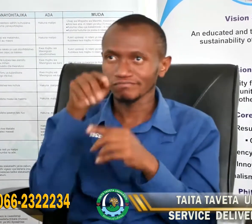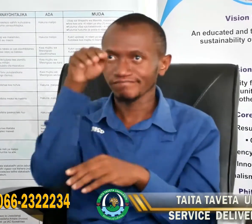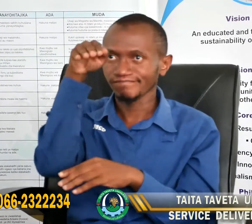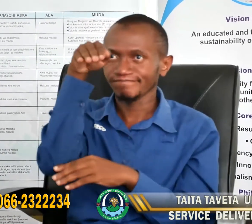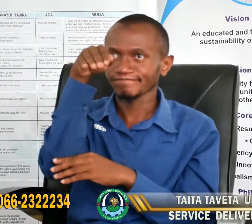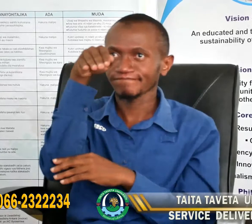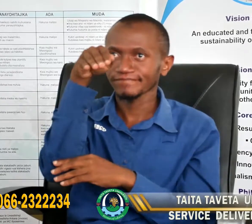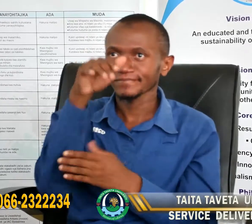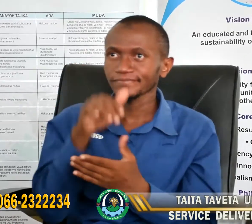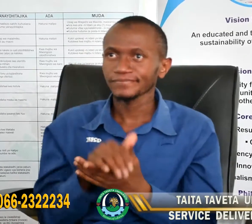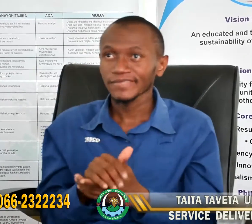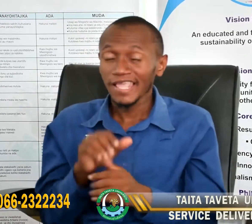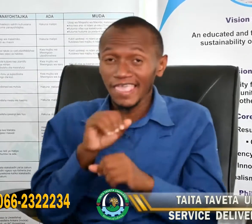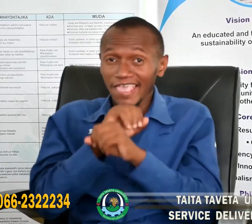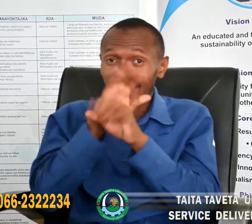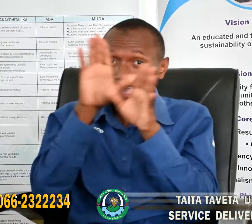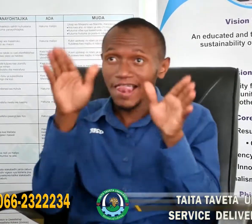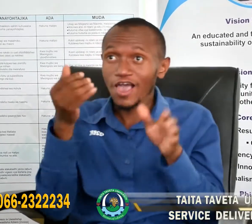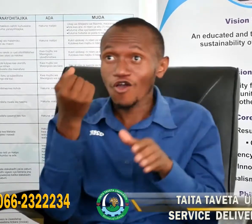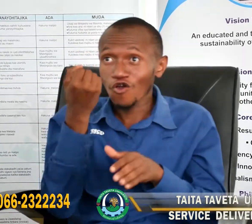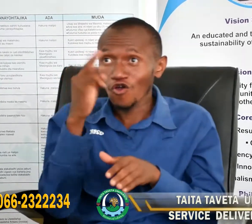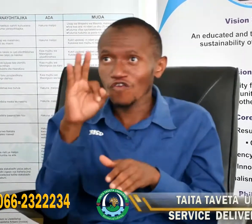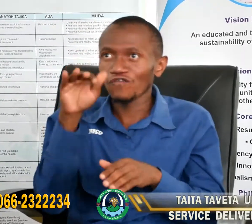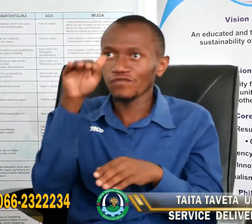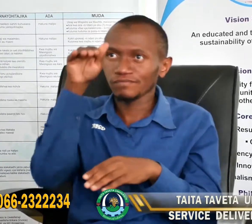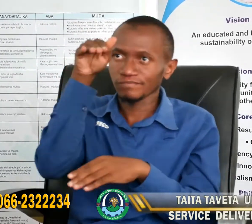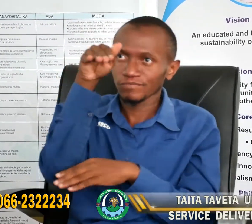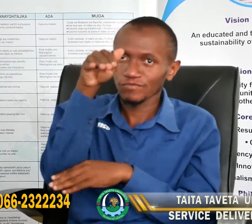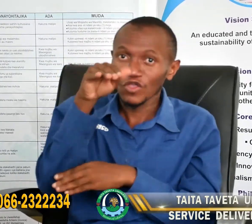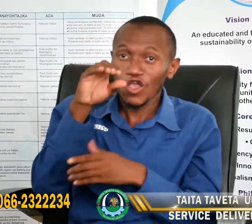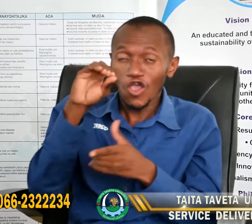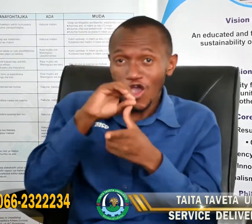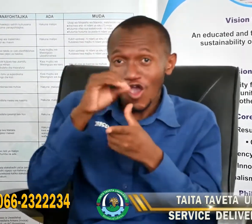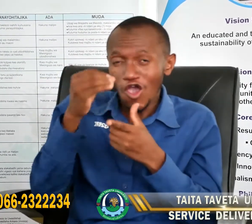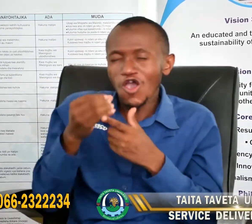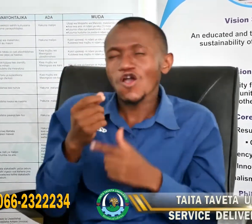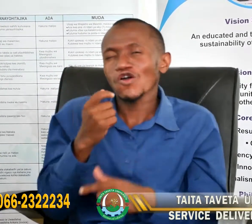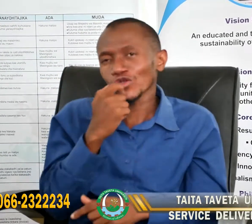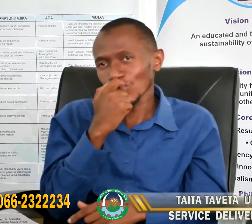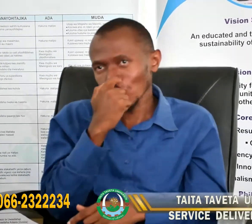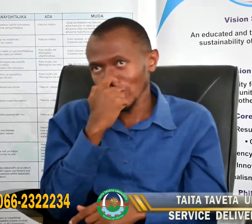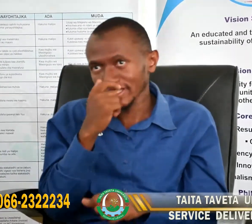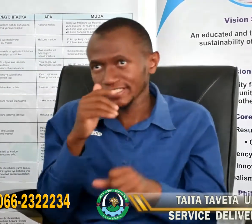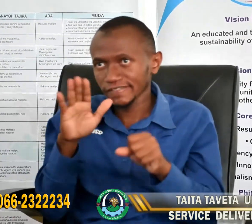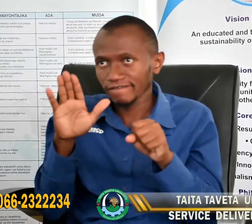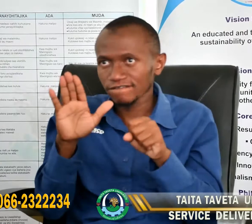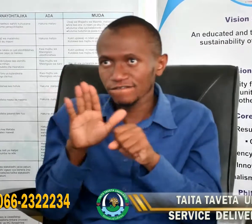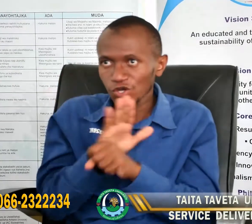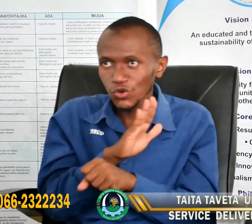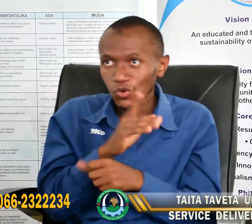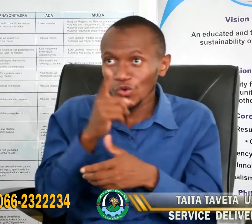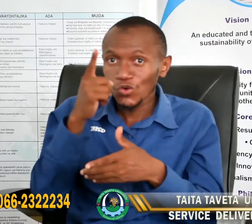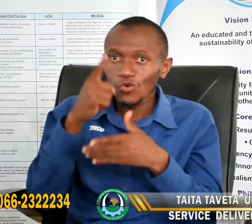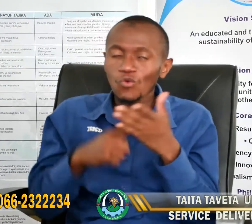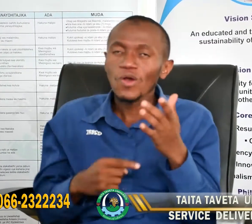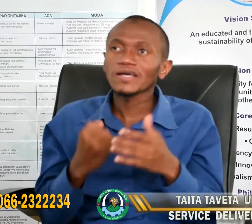vifaa vya kielektroniki ni ndani ya siku mbili. Kutumia huduma za posta ni ndani ya siku